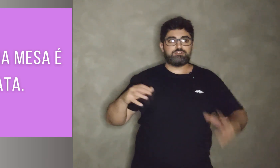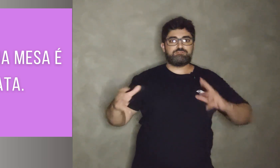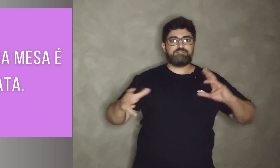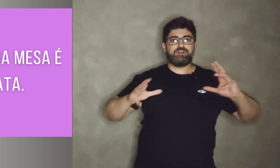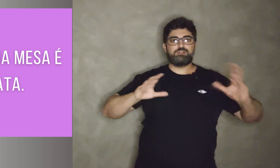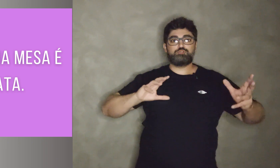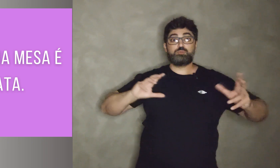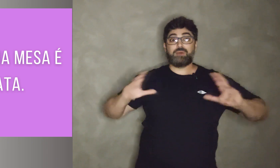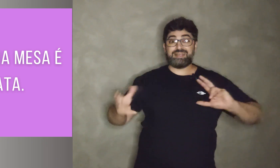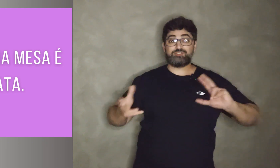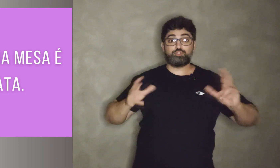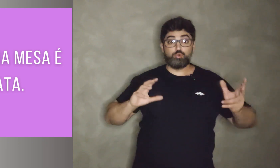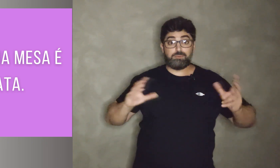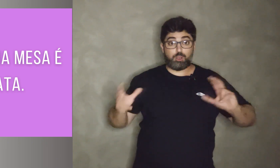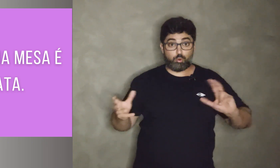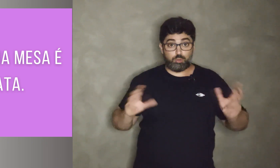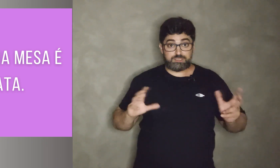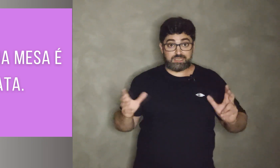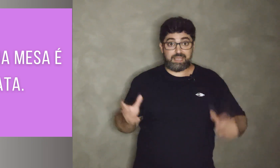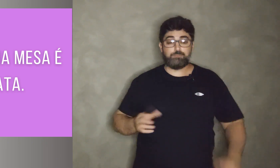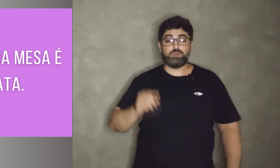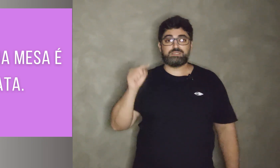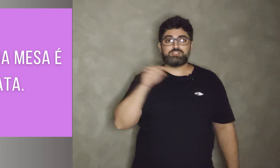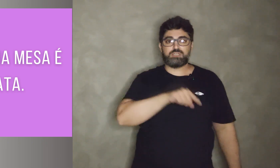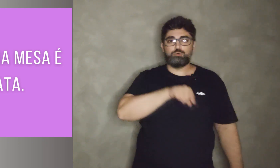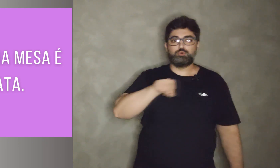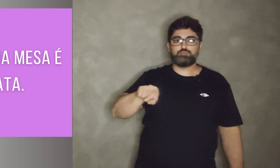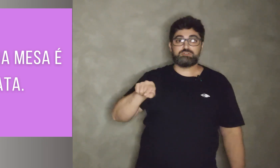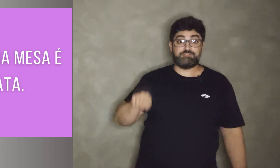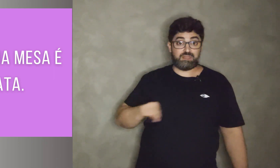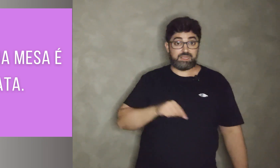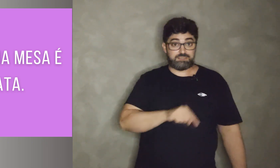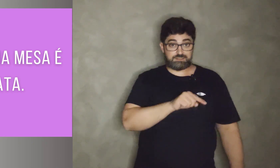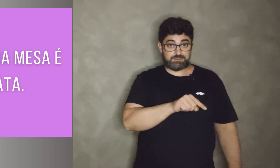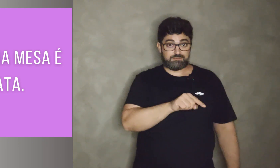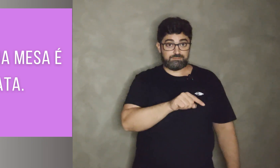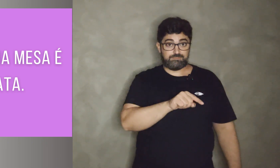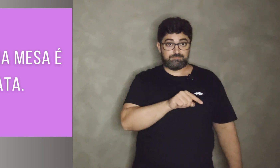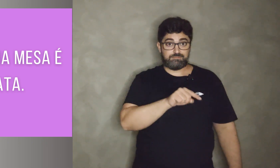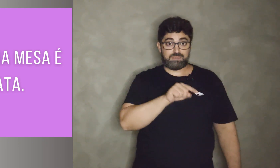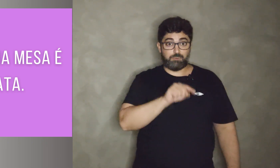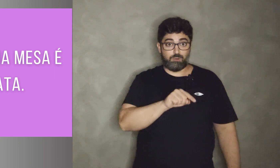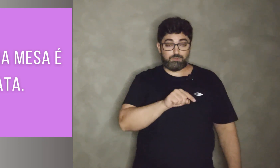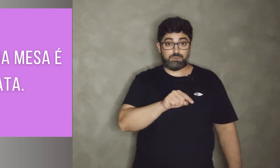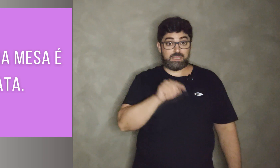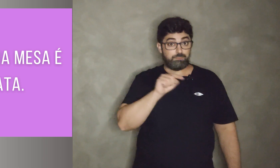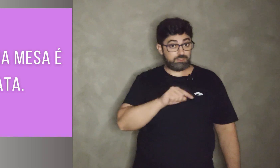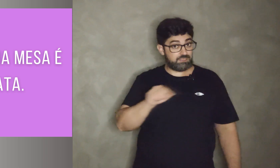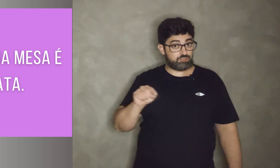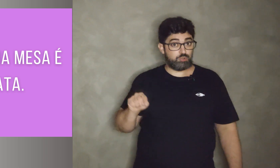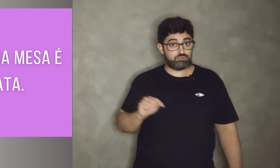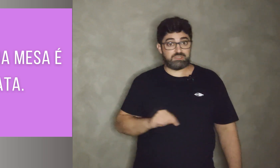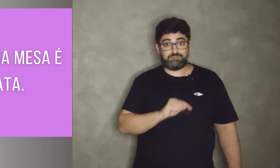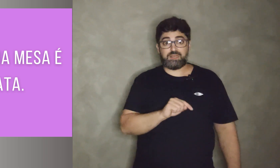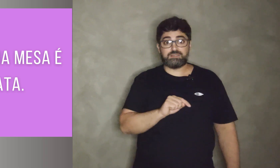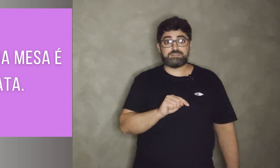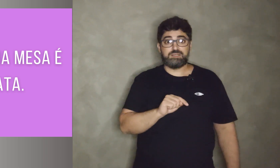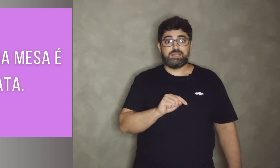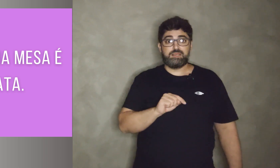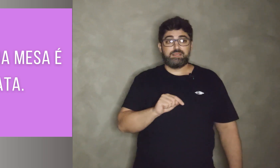estiver falando de mais de uma coisa, é importante que eu use os referentes. Tá bom? É importante que eu use os referentes. Eu